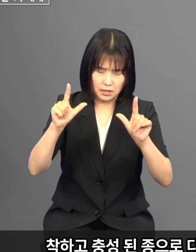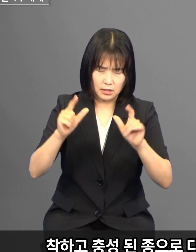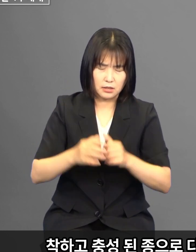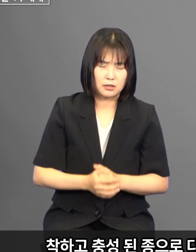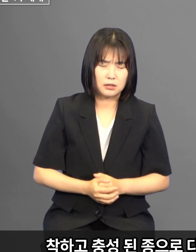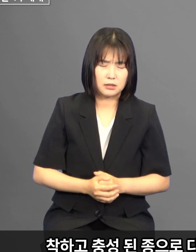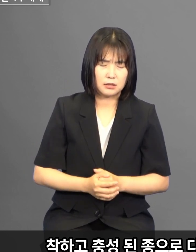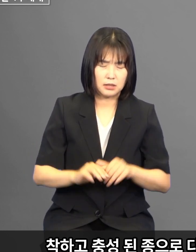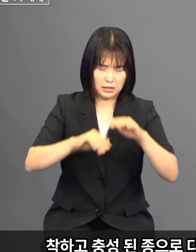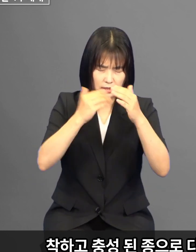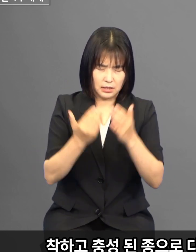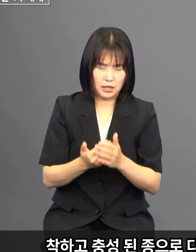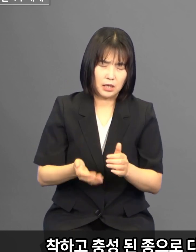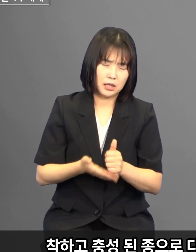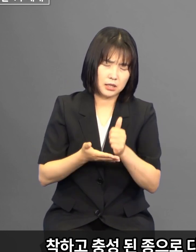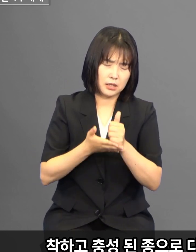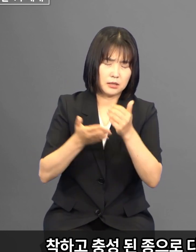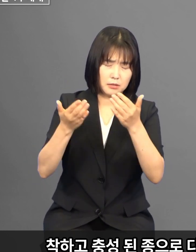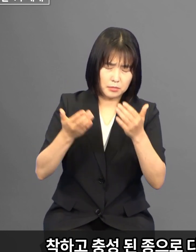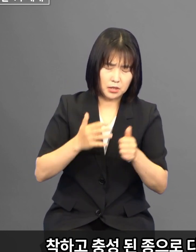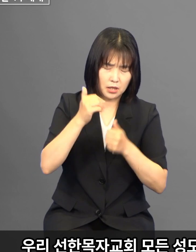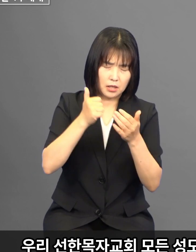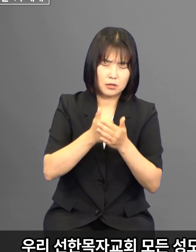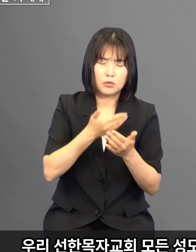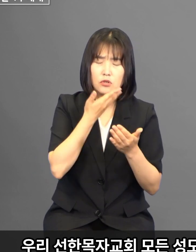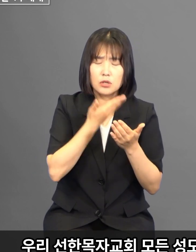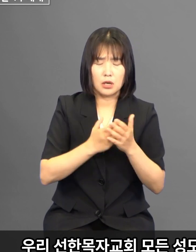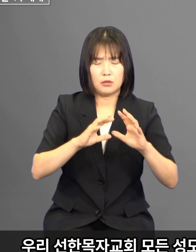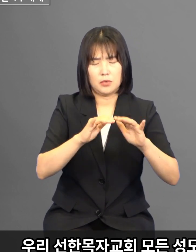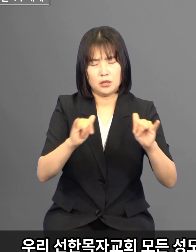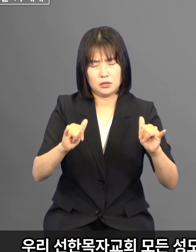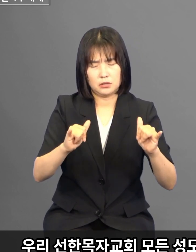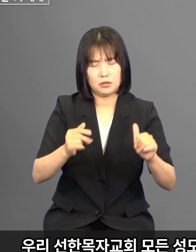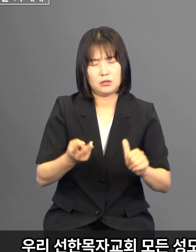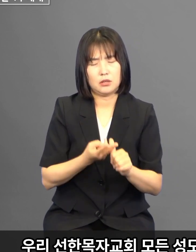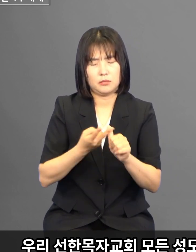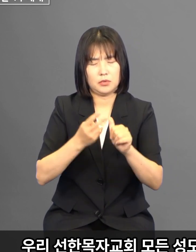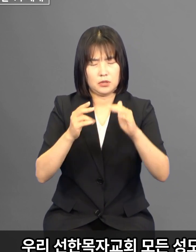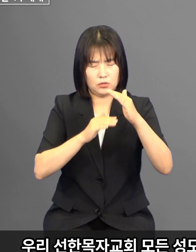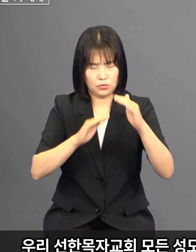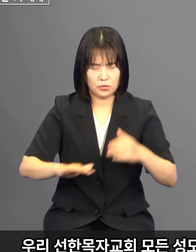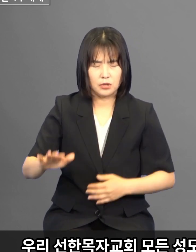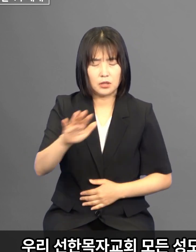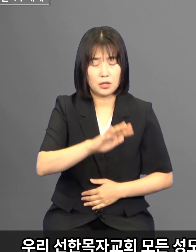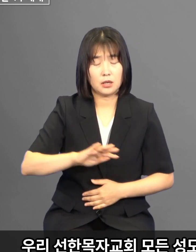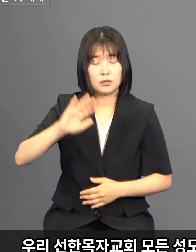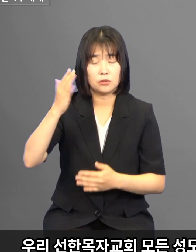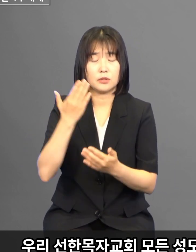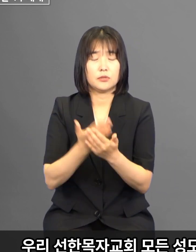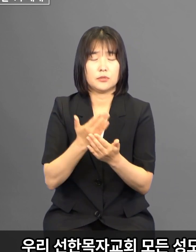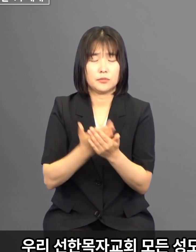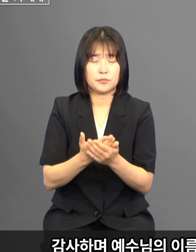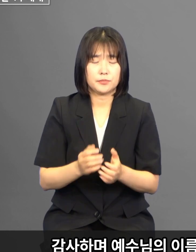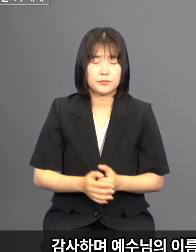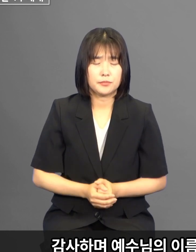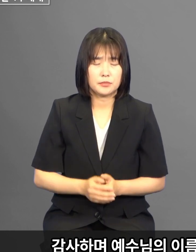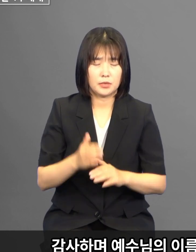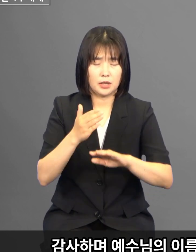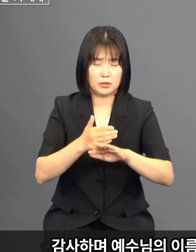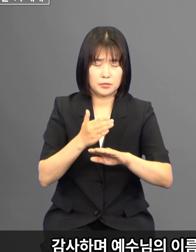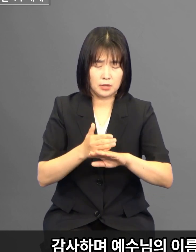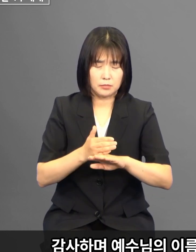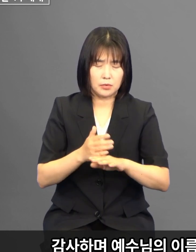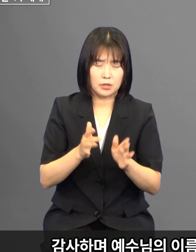다 칭찬받는 하나님의 존귀한 백성들, 우리 선화목적의 모든 성도들 예배자들이 되게 하여 주시옵소서.